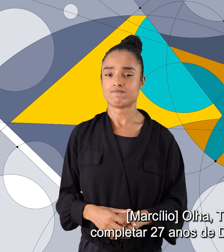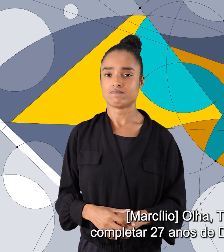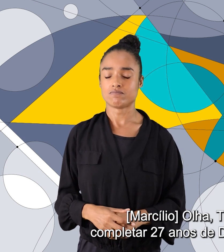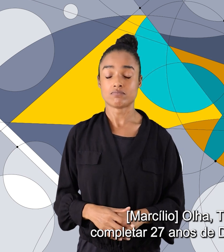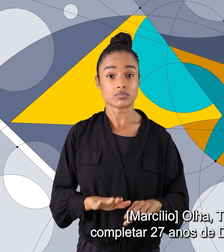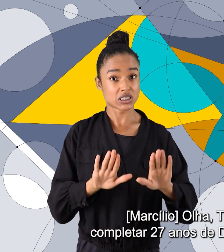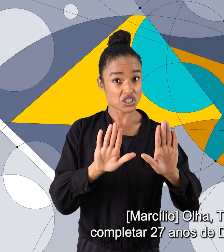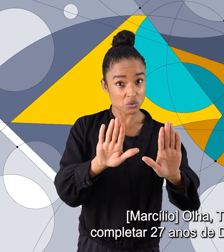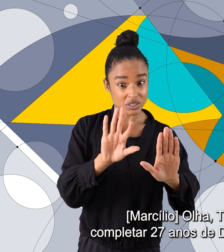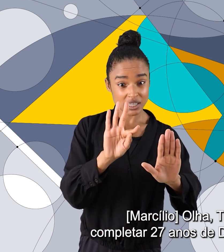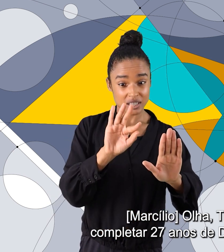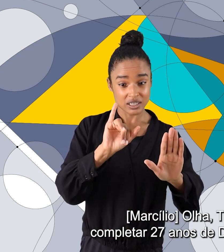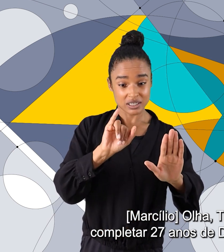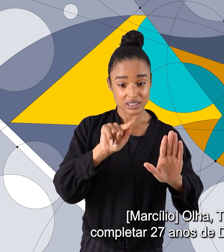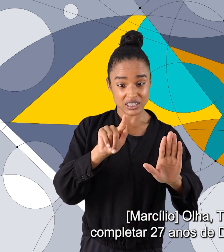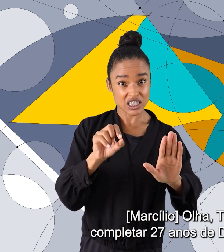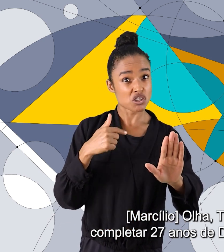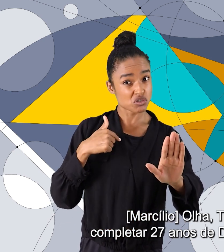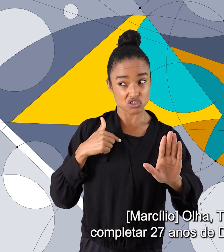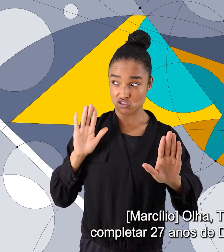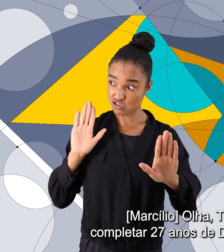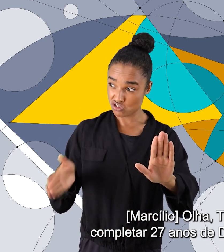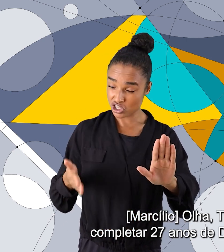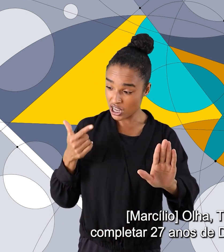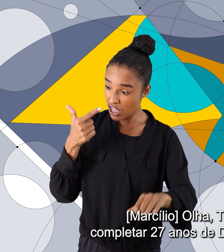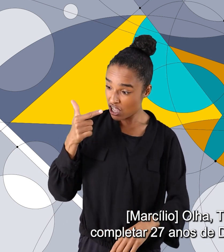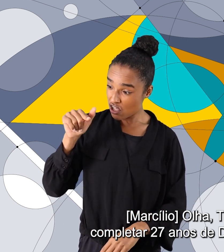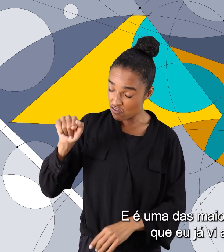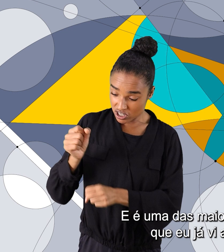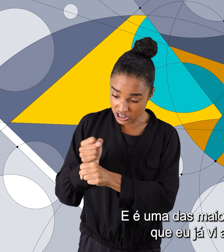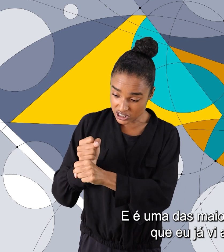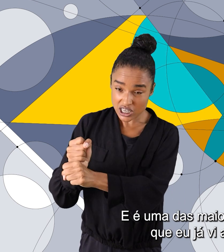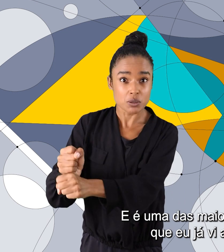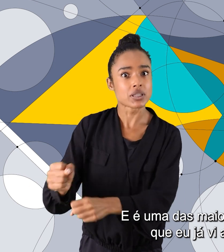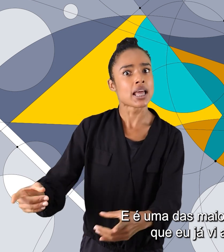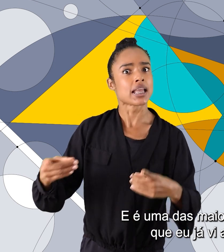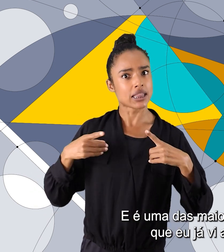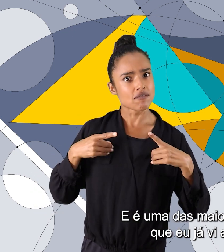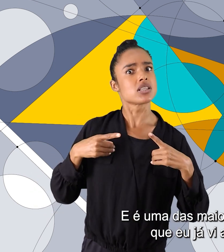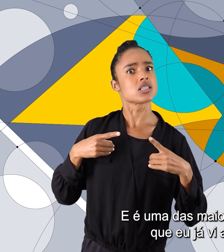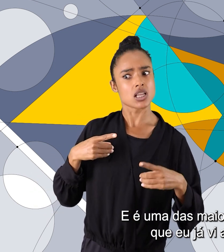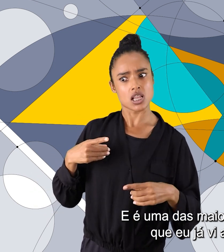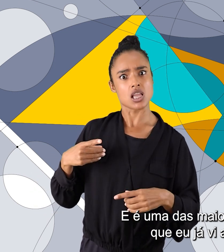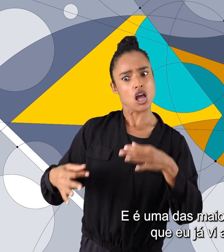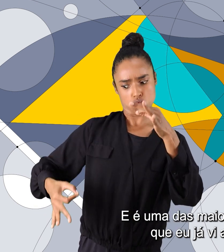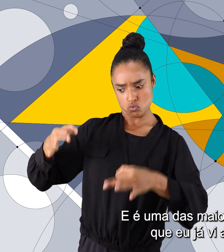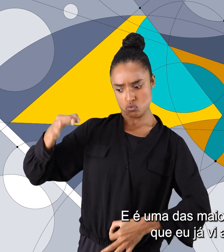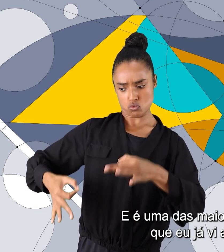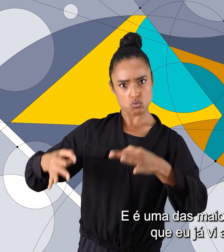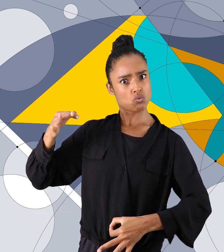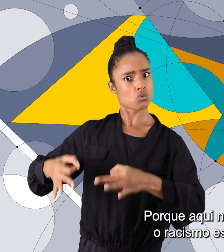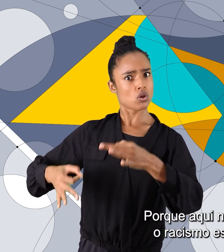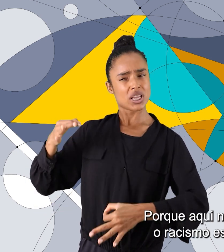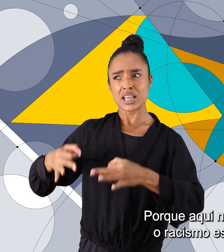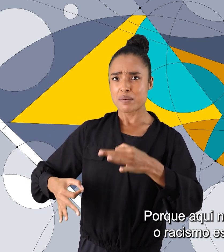Olha, Tiago, eu vou completar 27 anos de Defensoria Pública e é uma das maiores injustiças que eu já vi até